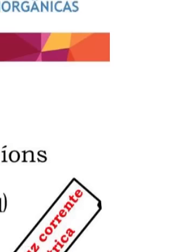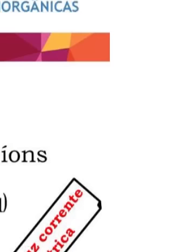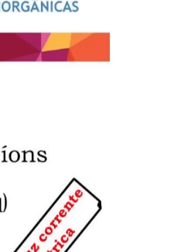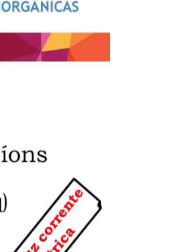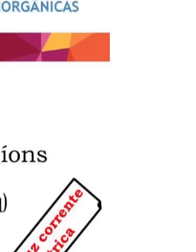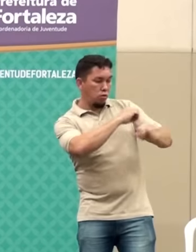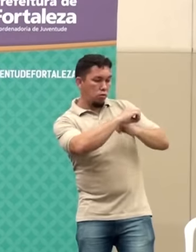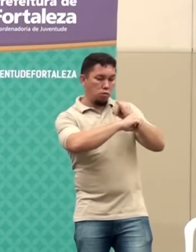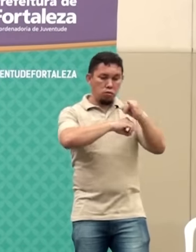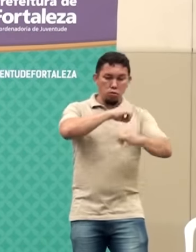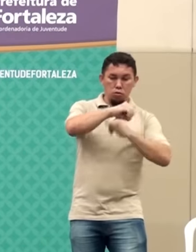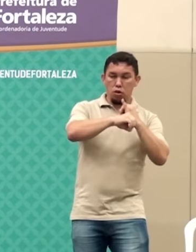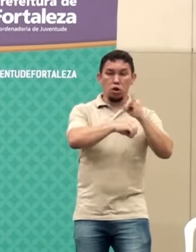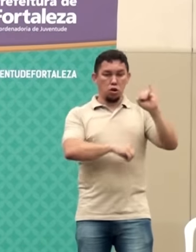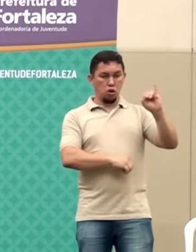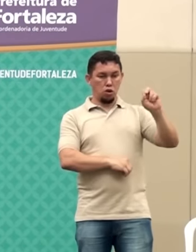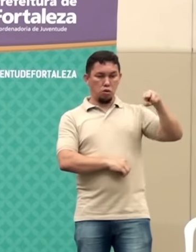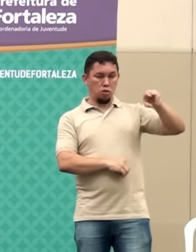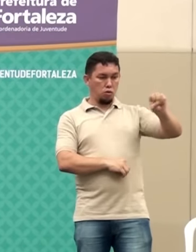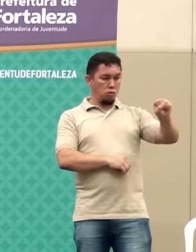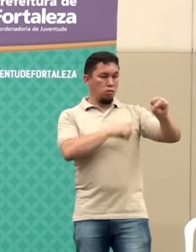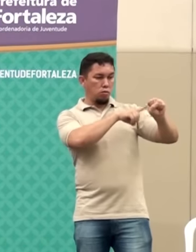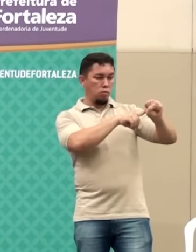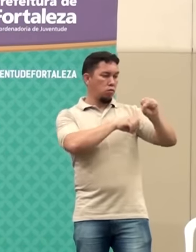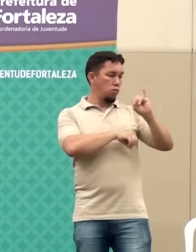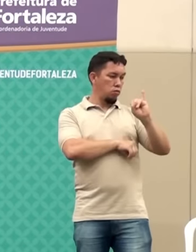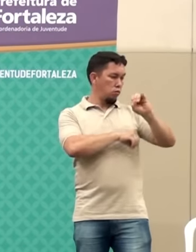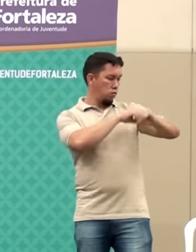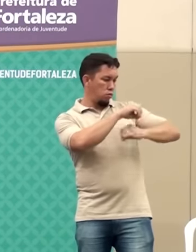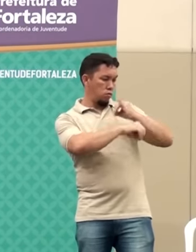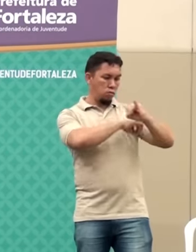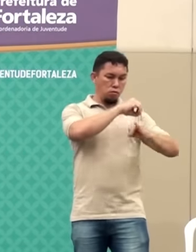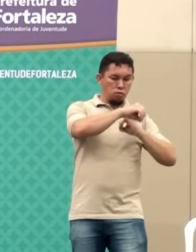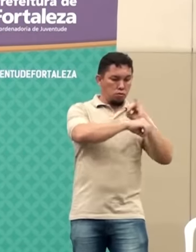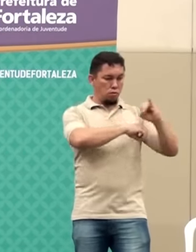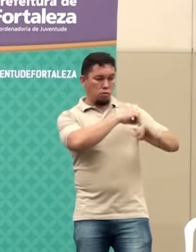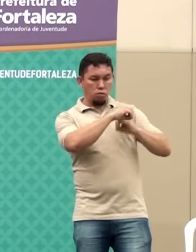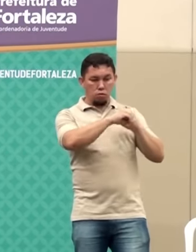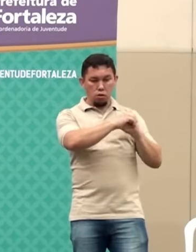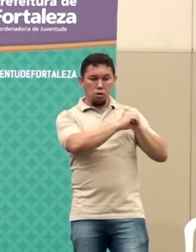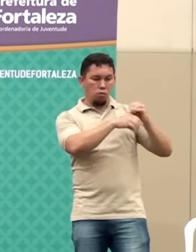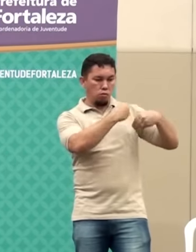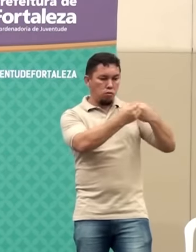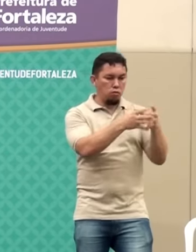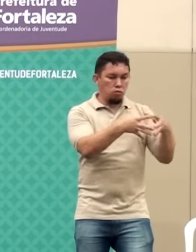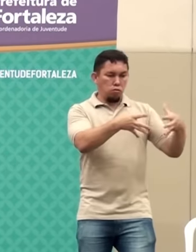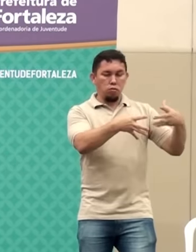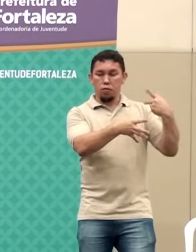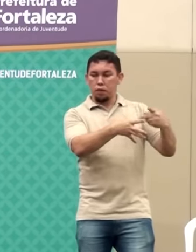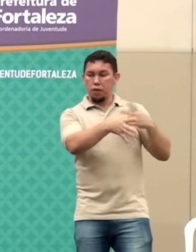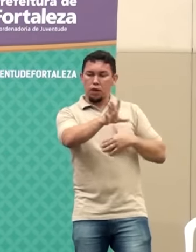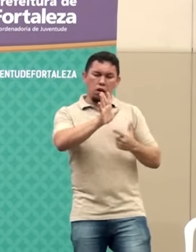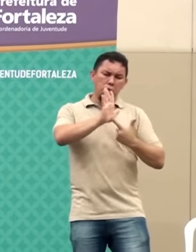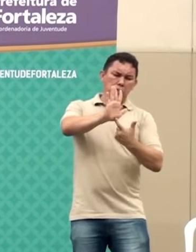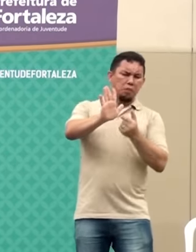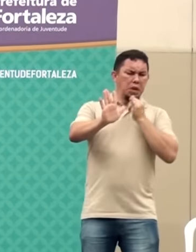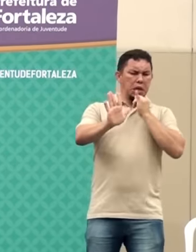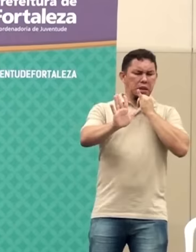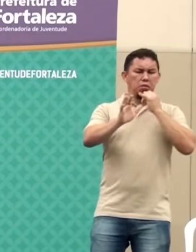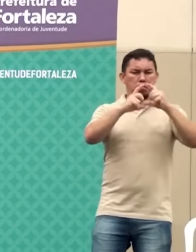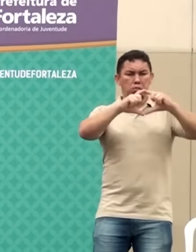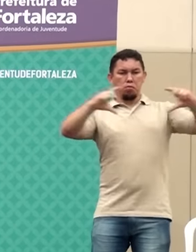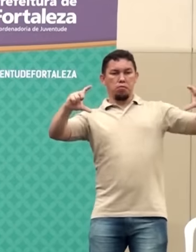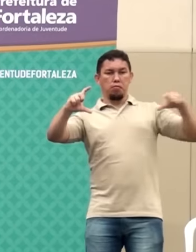Então o processo de ionização é o processo que tem formação de íons. Vamos colocar um exemplo para você ver direitinho,